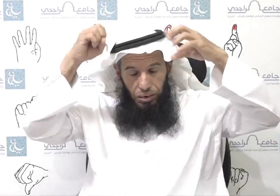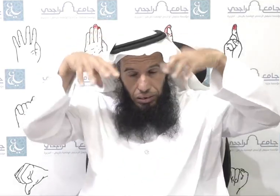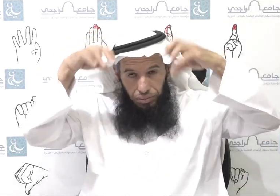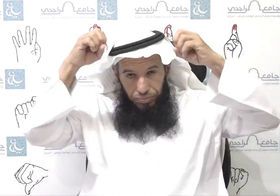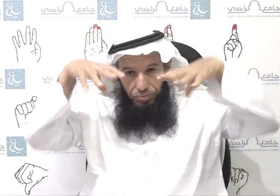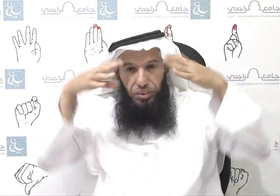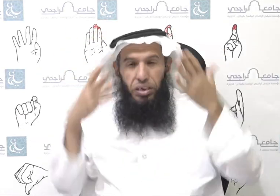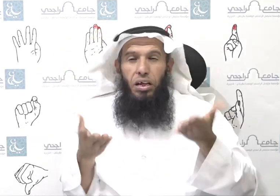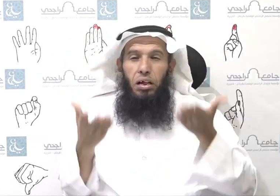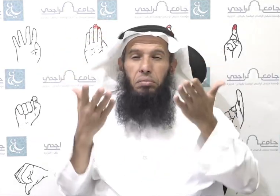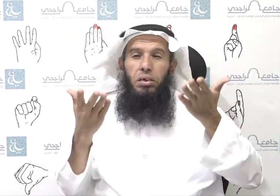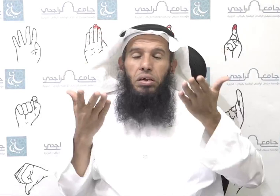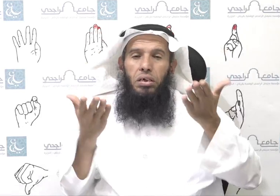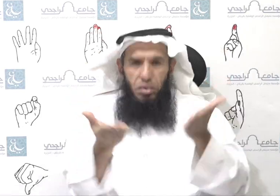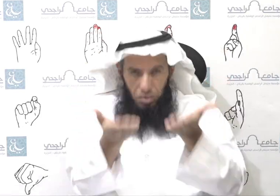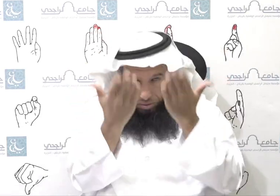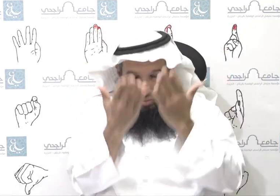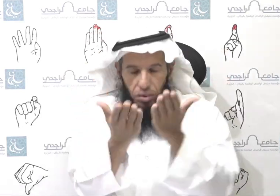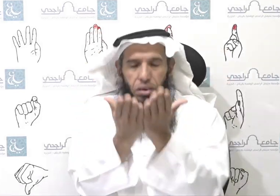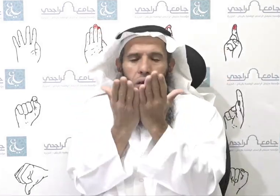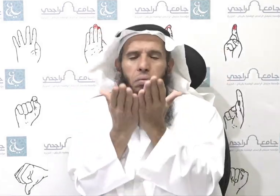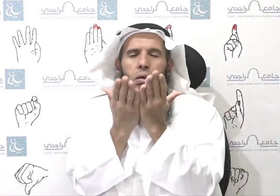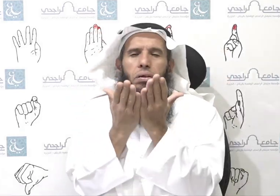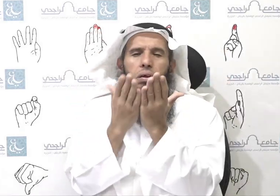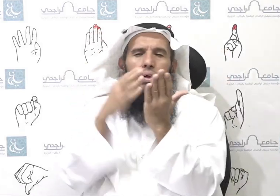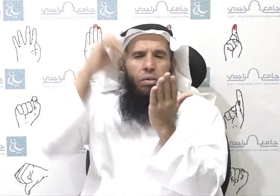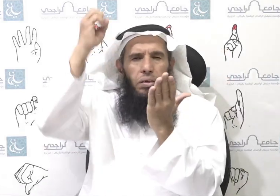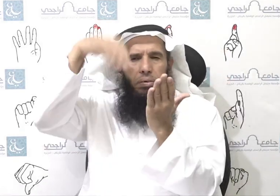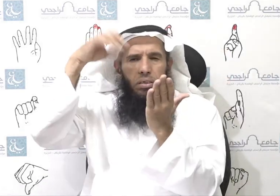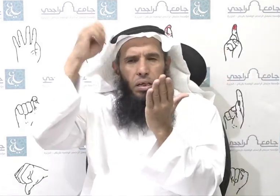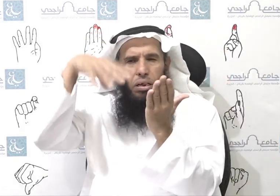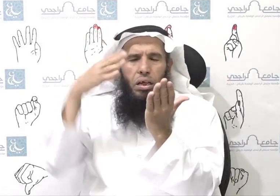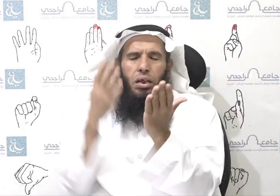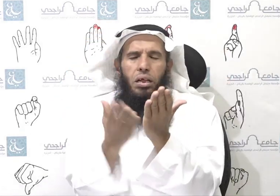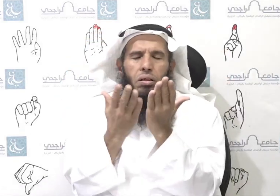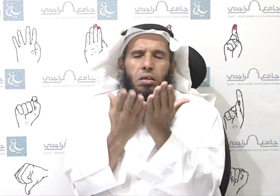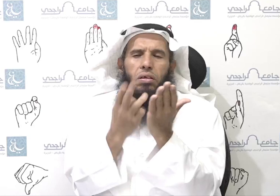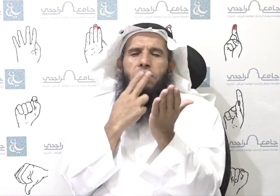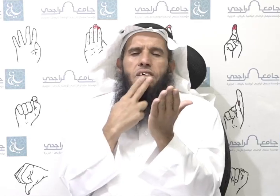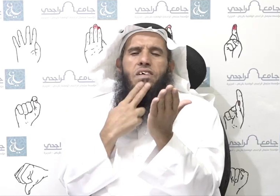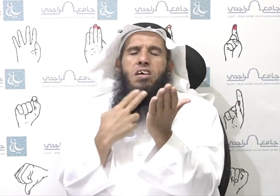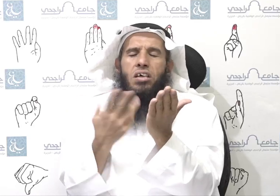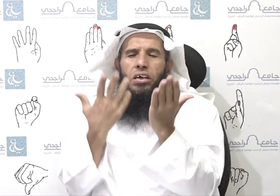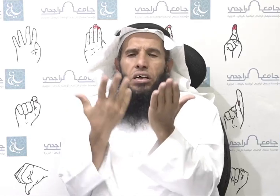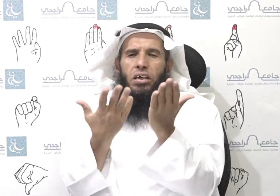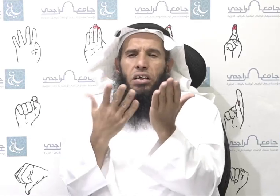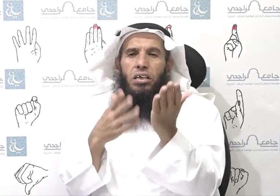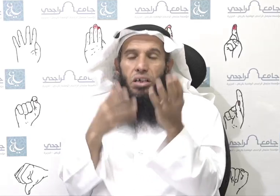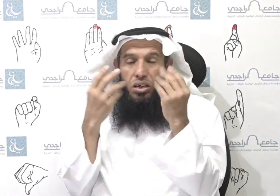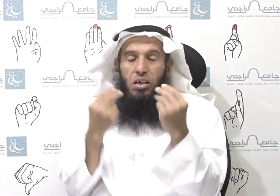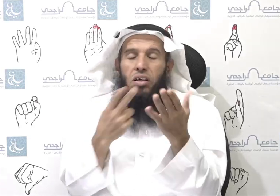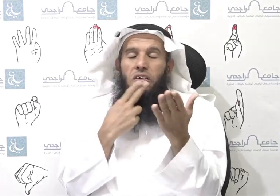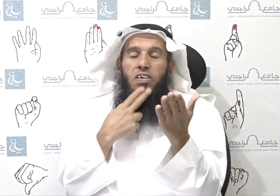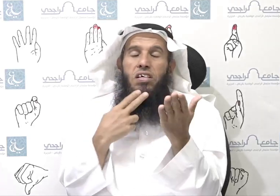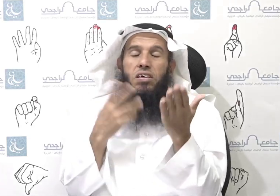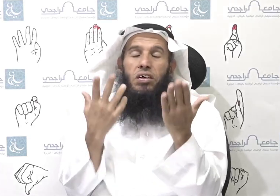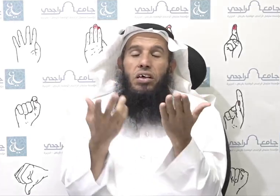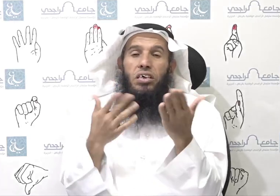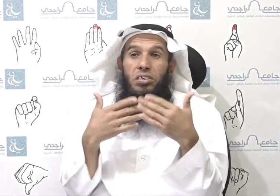أغثنا، اللهم أغثنا غيثا مغيثا، هنيئا مريئا، غدقا مجللا، سحا نافعا